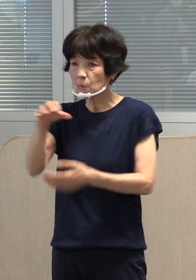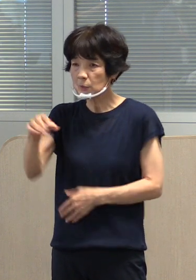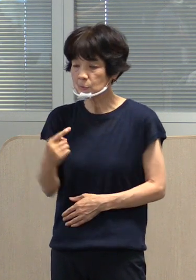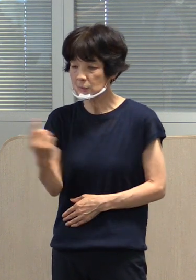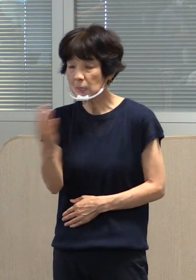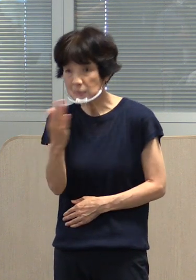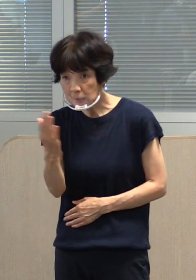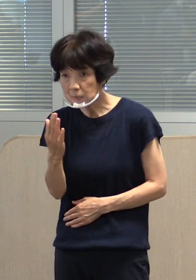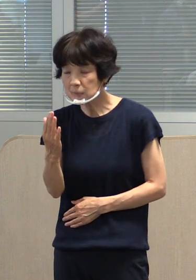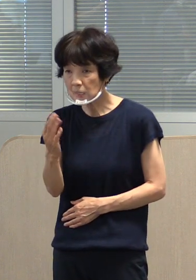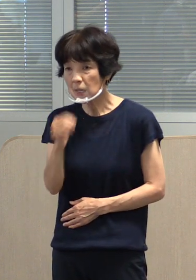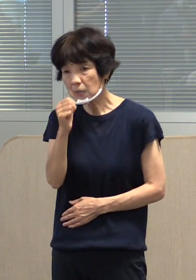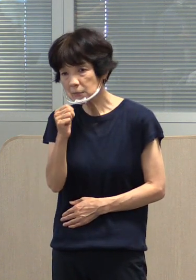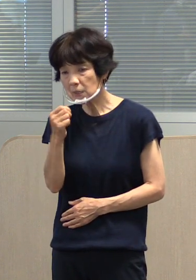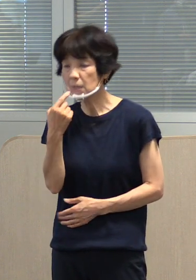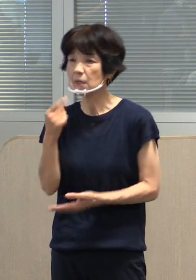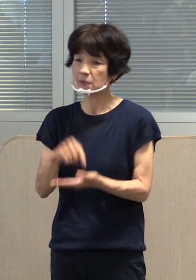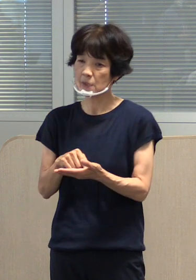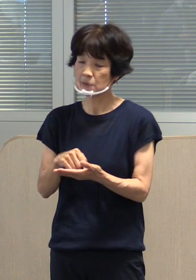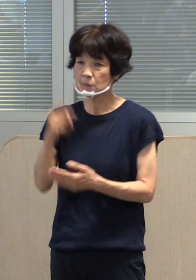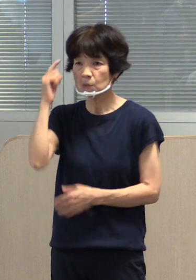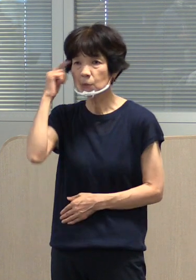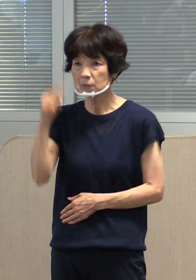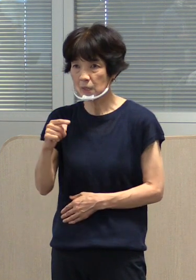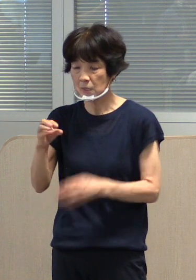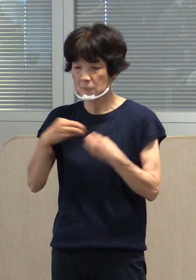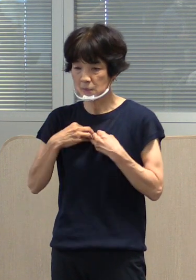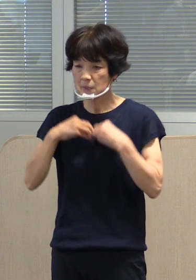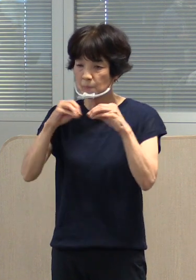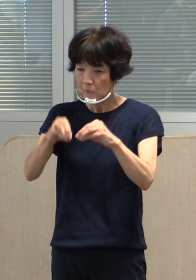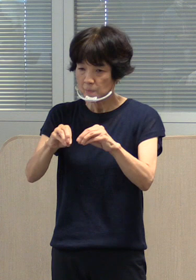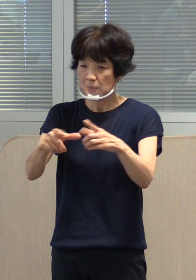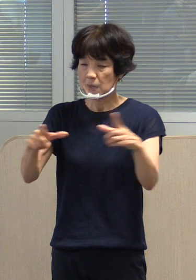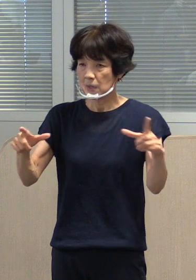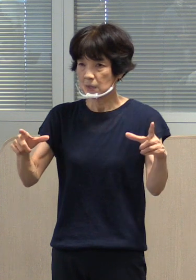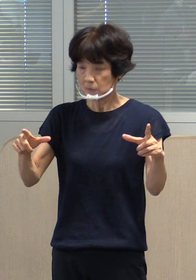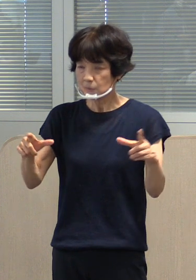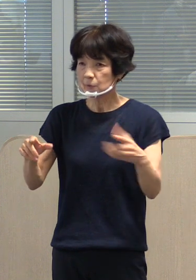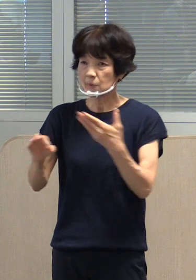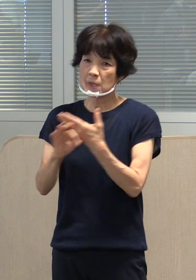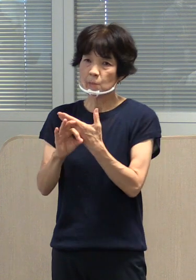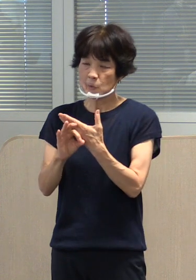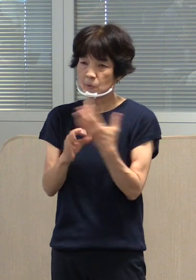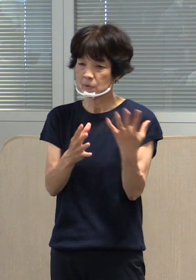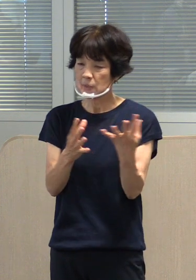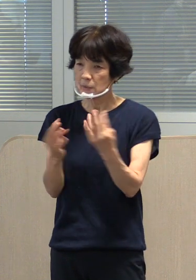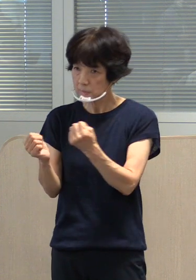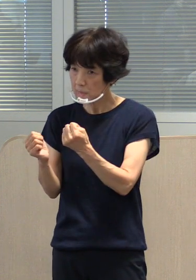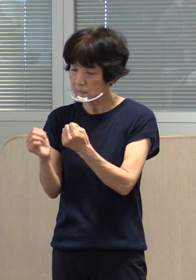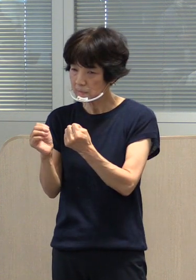に、それによって感染の拡大につながっているケースもたくさん、